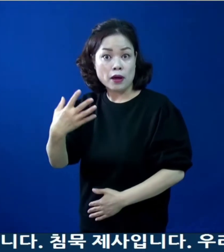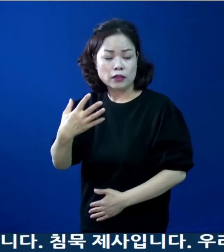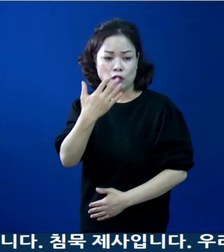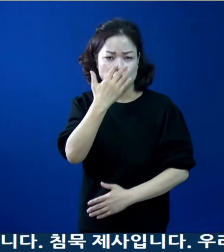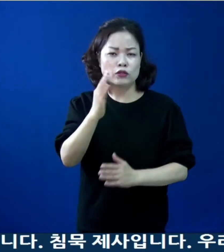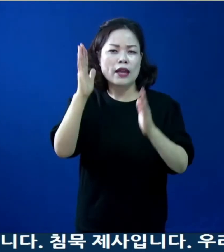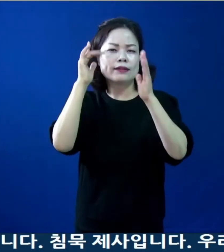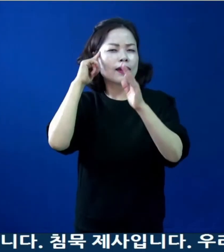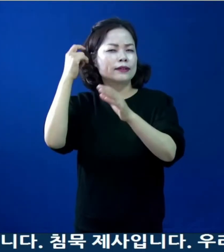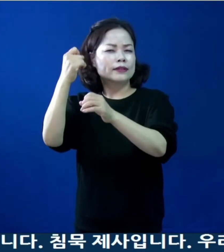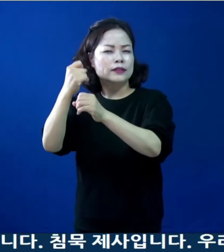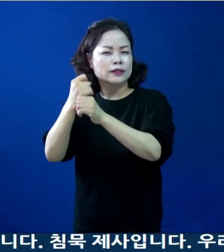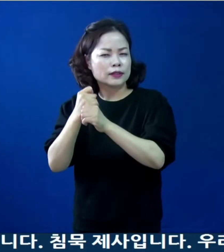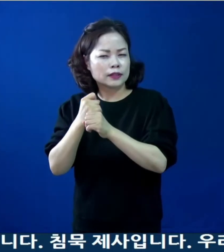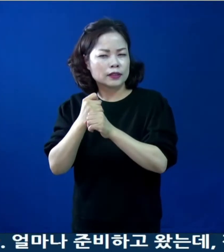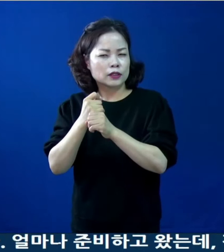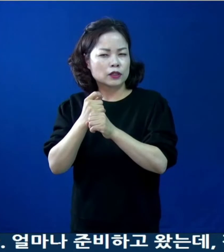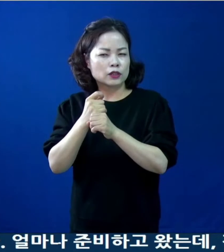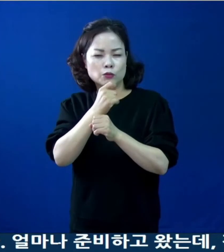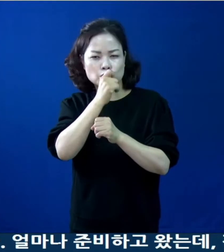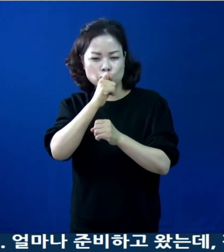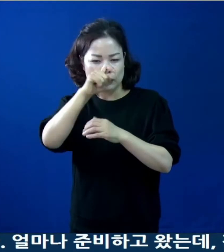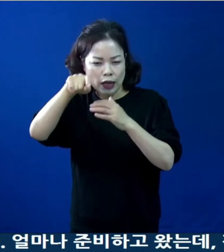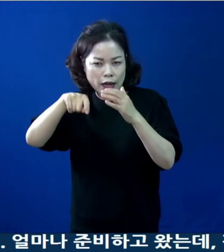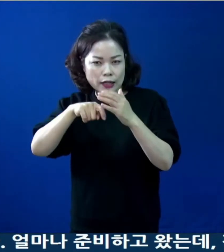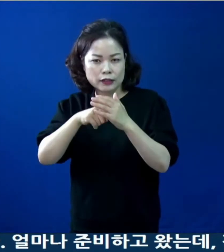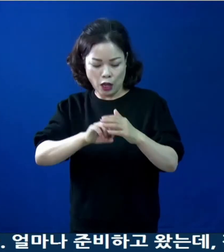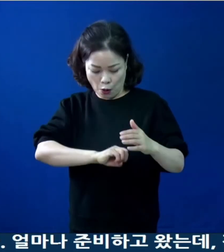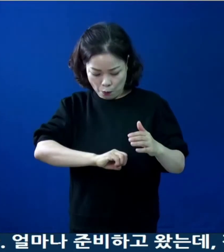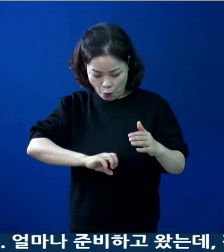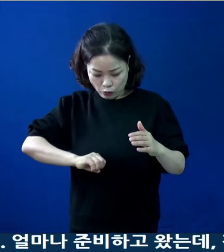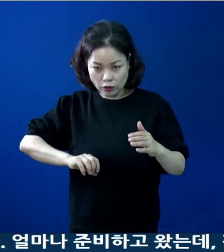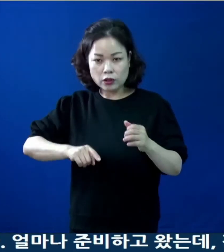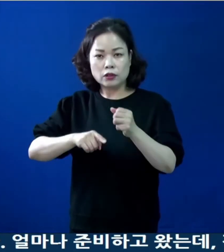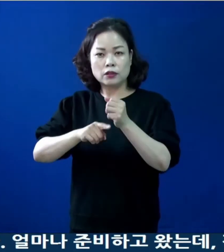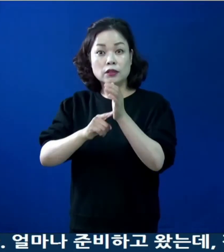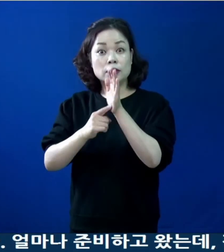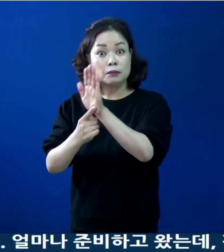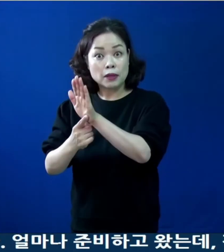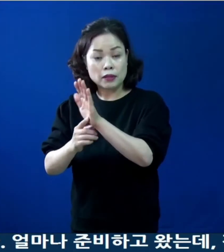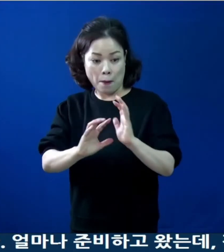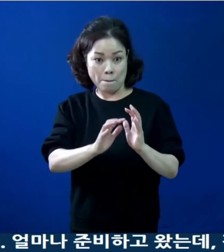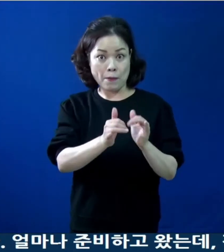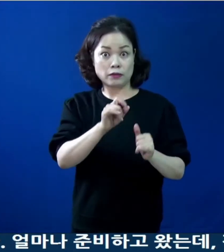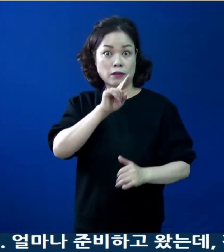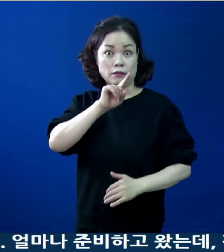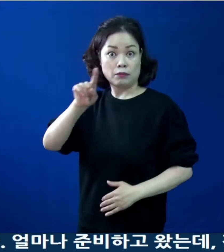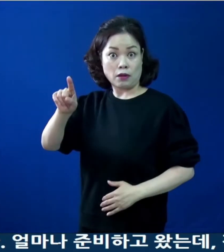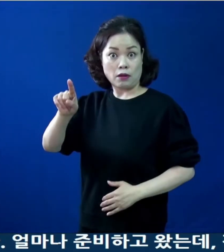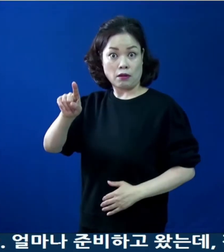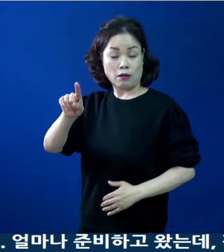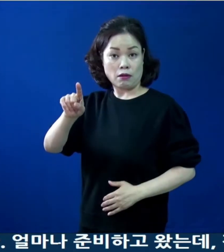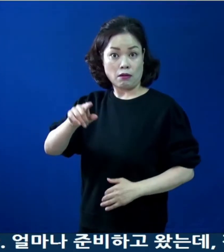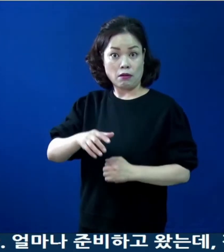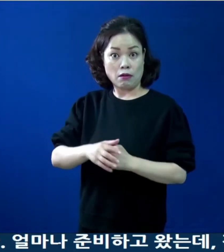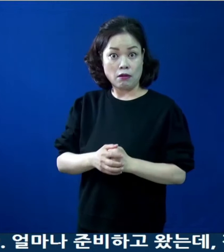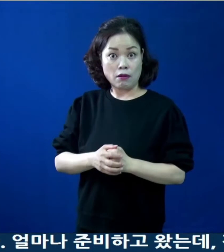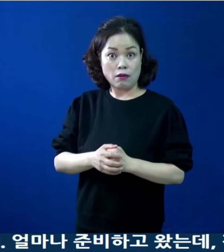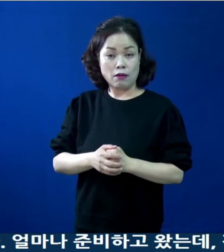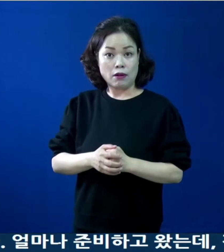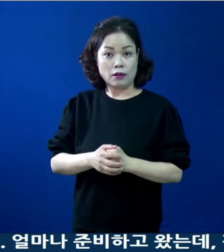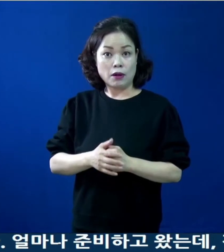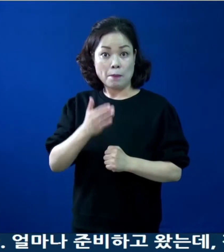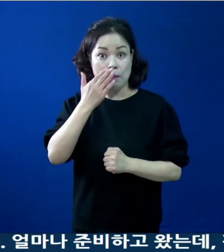유대인 학자들의 이 묵상에는 이 보석이 말한다, 백성들이 말한다, 이 얘기를 하는 거죠. 그래서